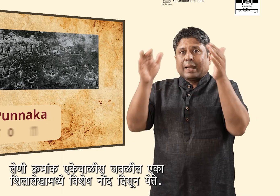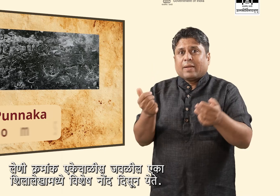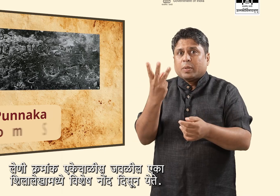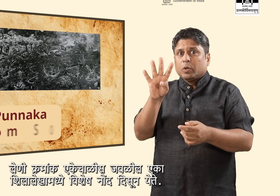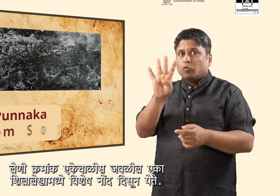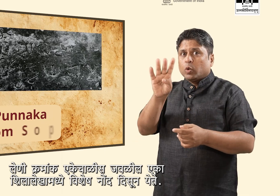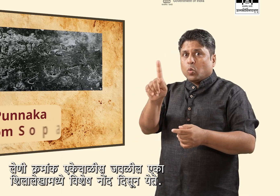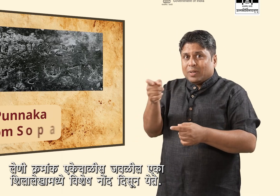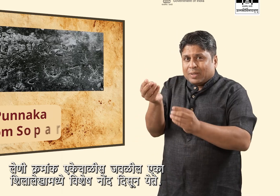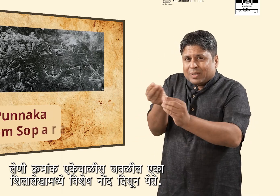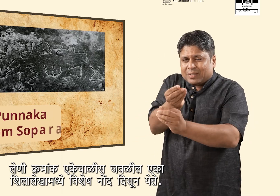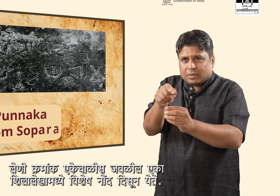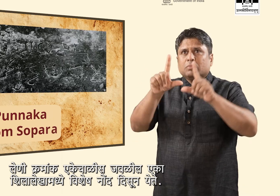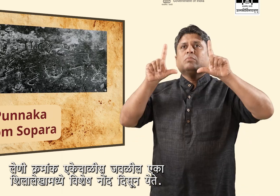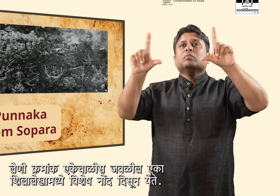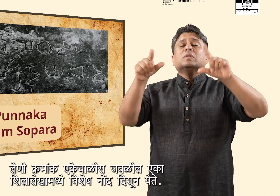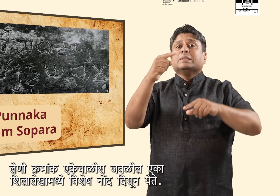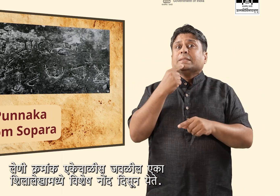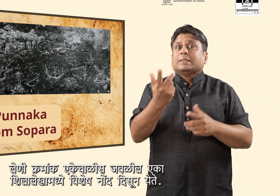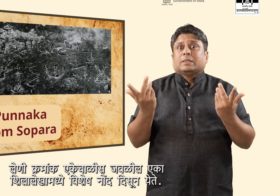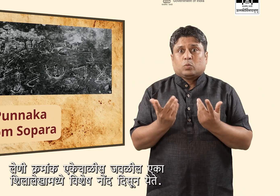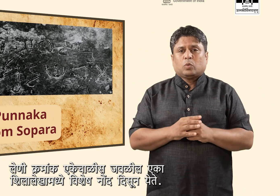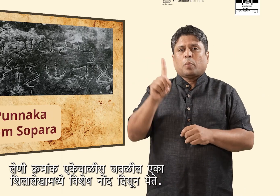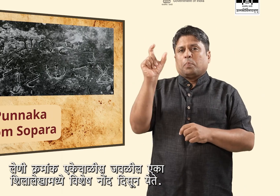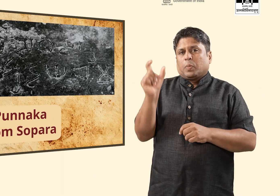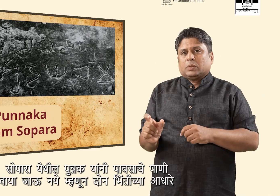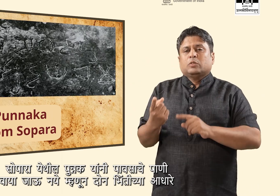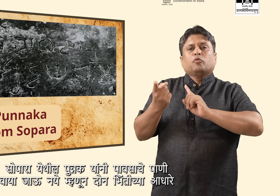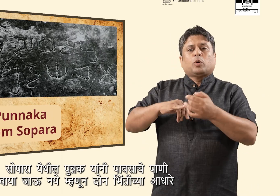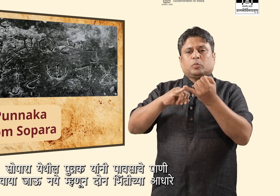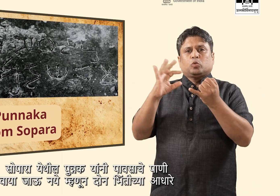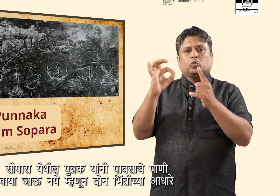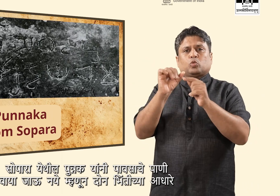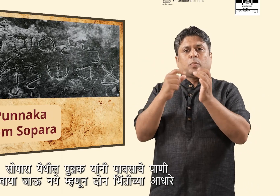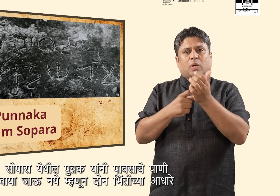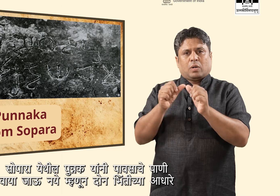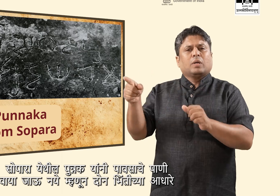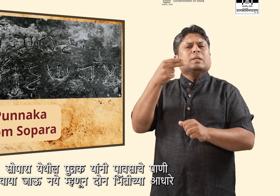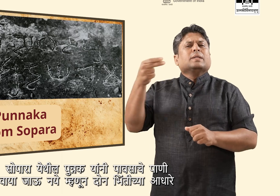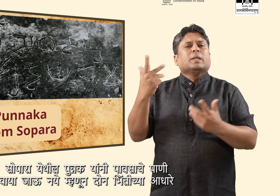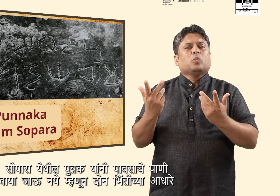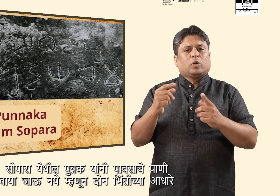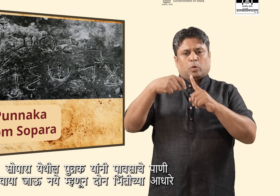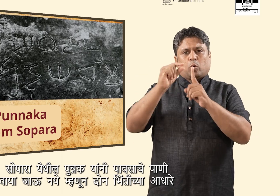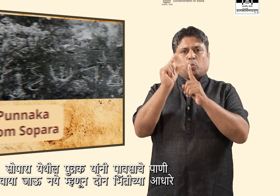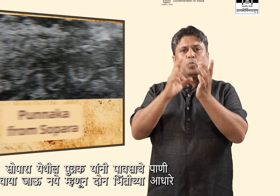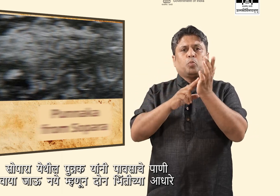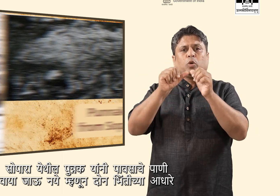जवळील एका शिलालेखामध्ये विशेष नोंद दिसून येते. सोपारा येथील पुन्नक यांनी पावसाचे पाणी वाया जाऊ नये